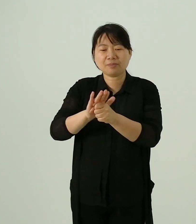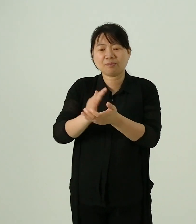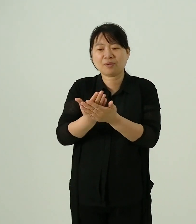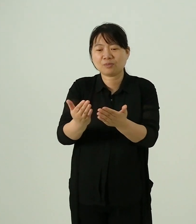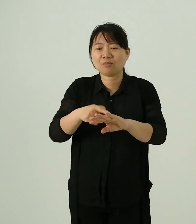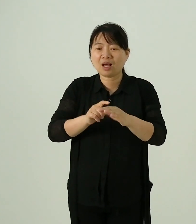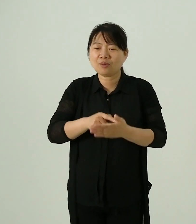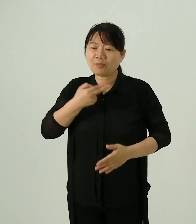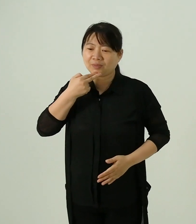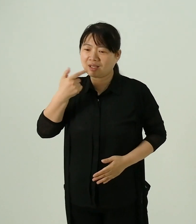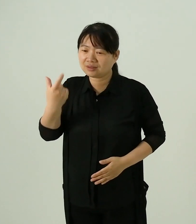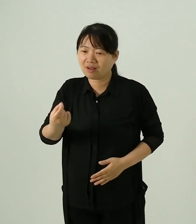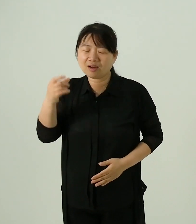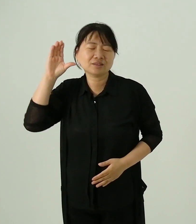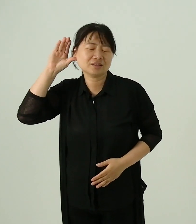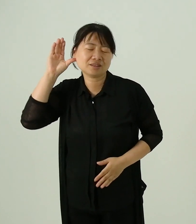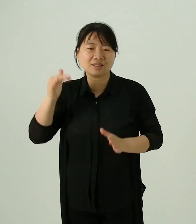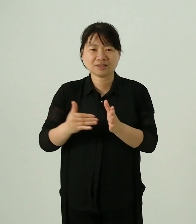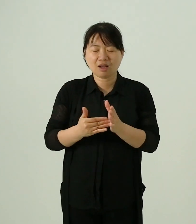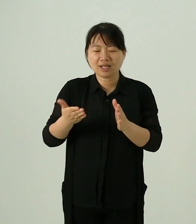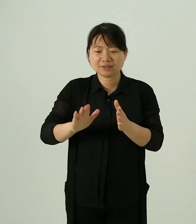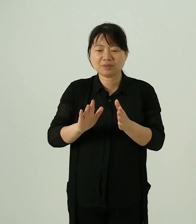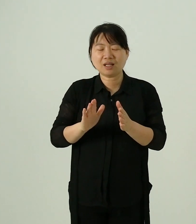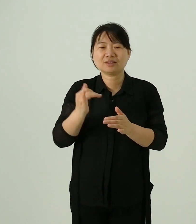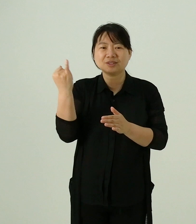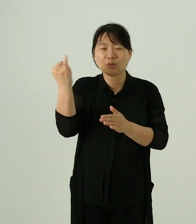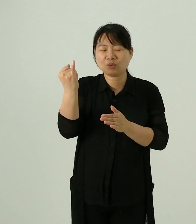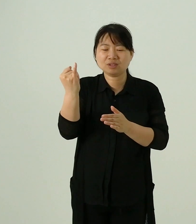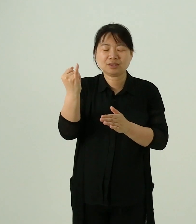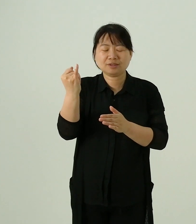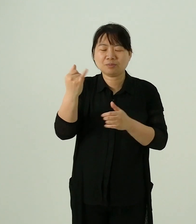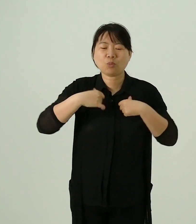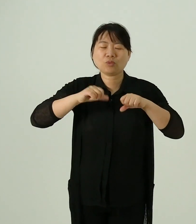들려졌습니다. 그런데 이 여인이 물러서지 않습니다.